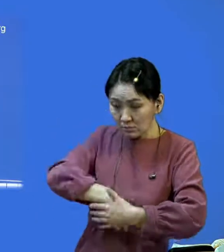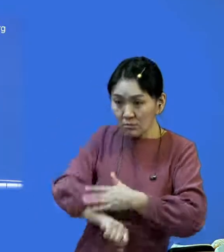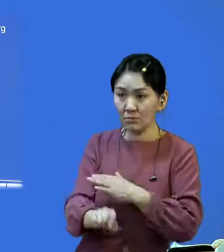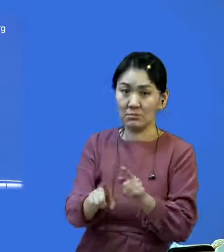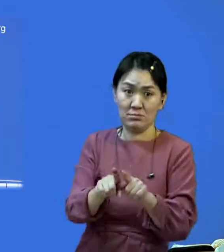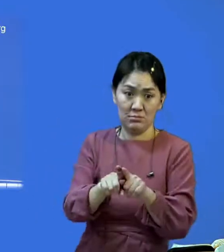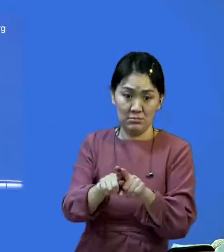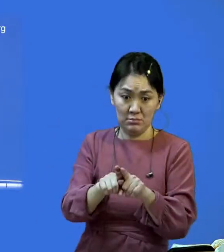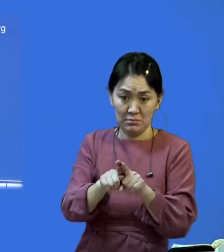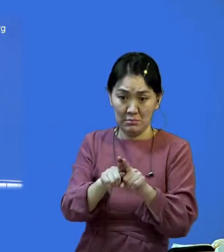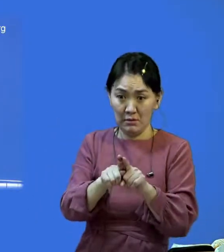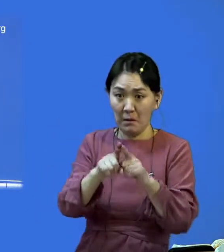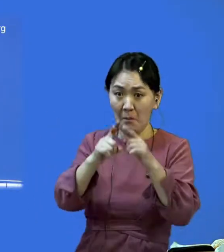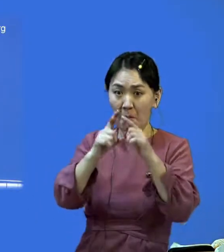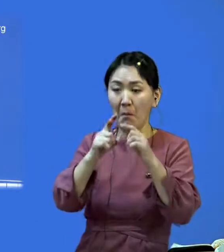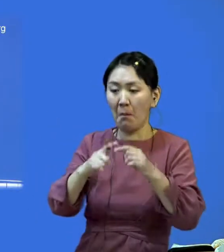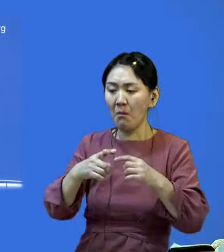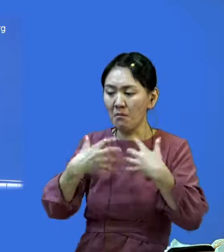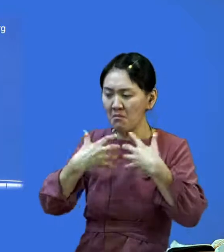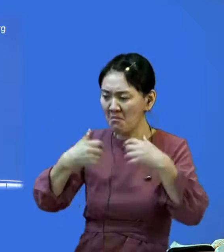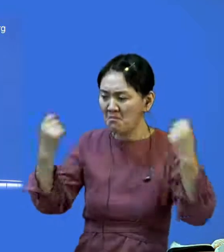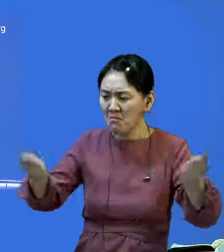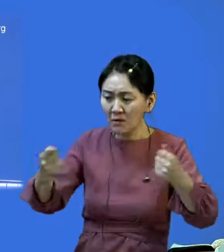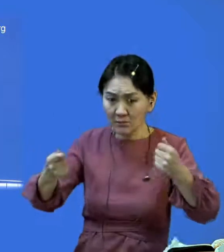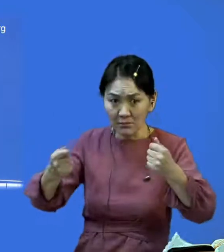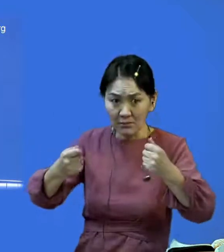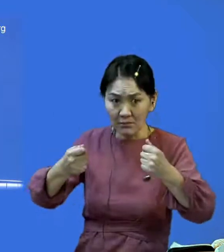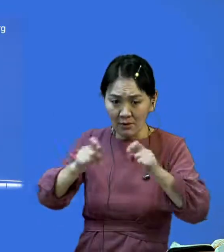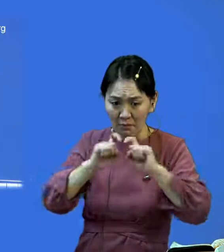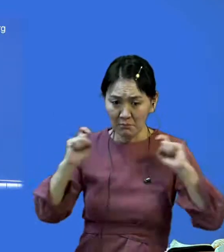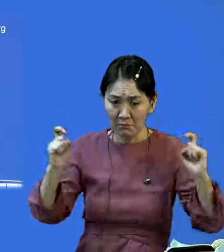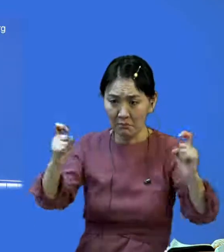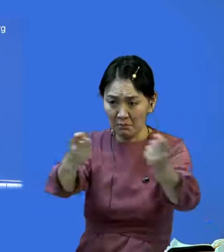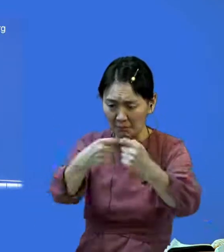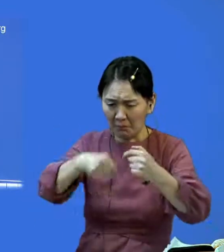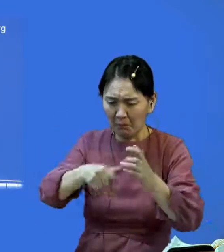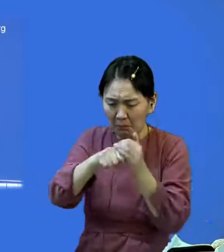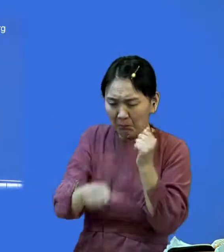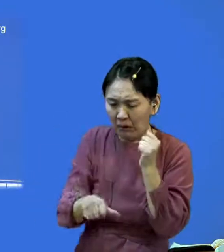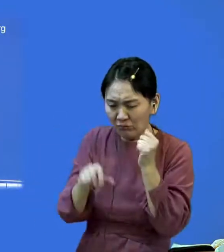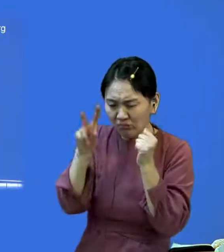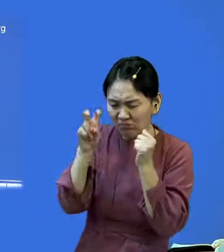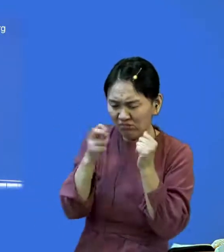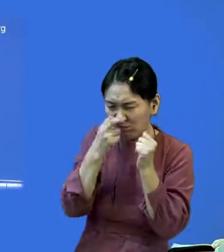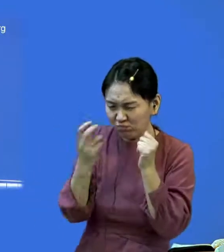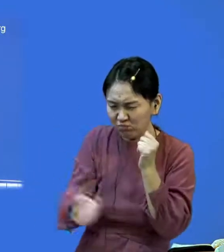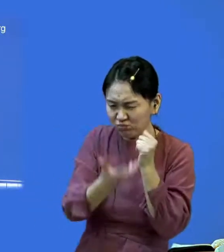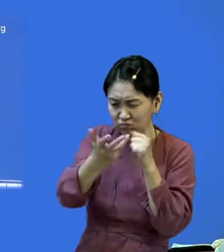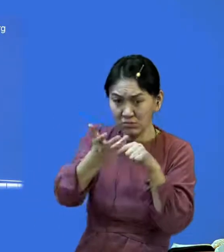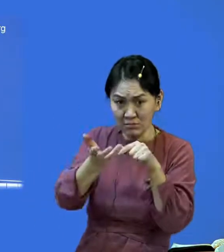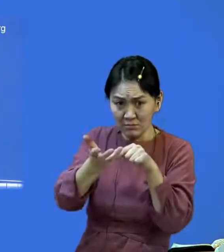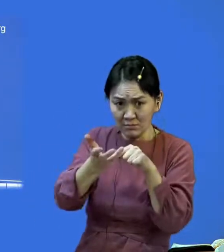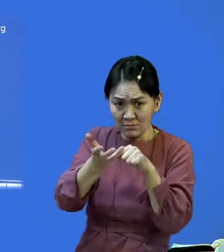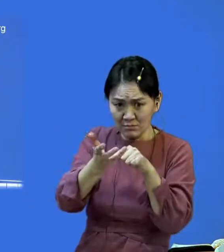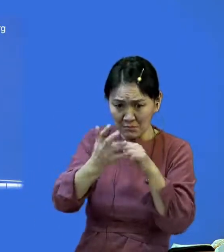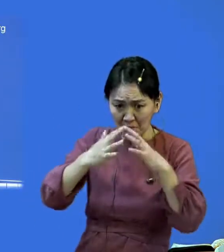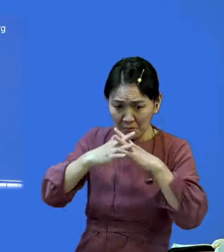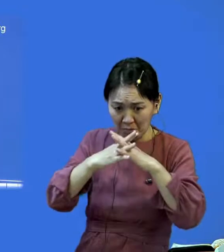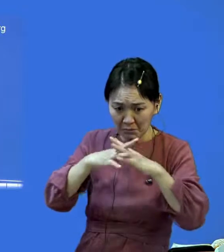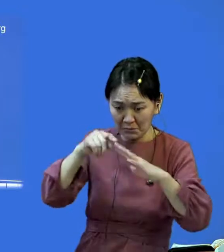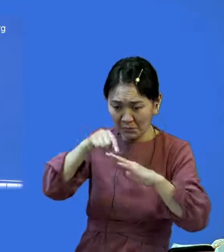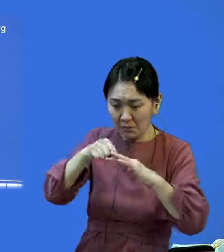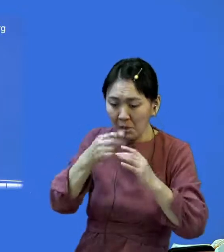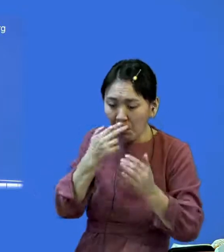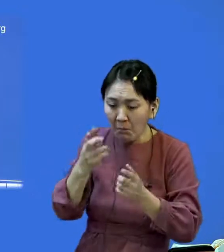Тэ мэ? Малын хашаан дотор тэр малын бас үнэртэж байгаа тэр газар малын твшин дотор төрж